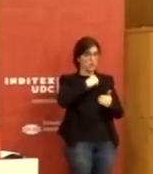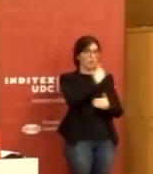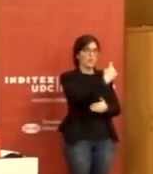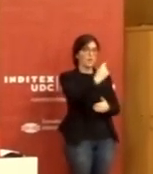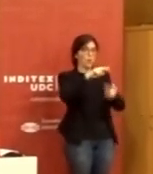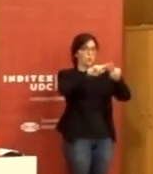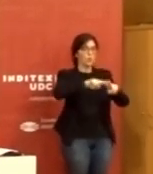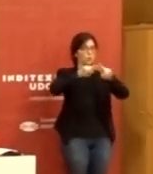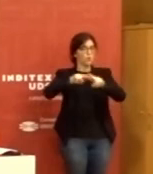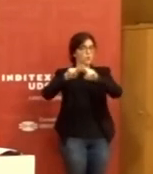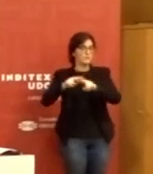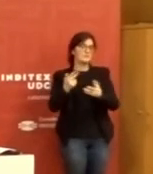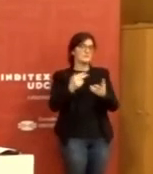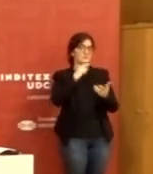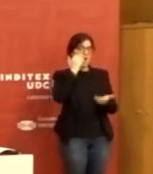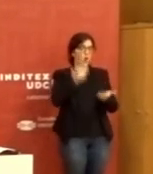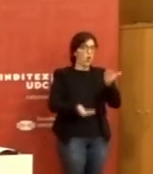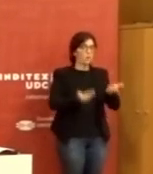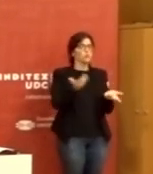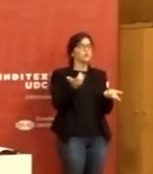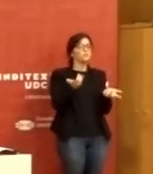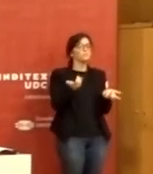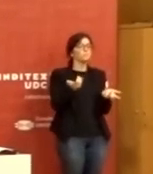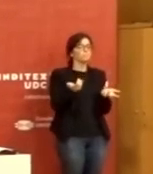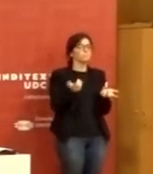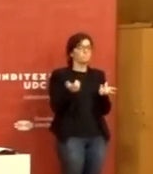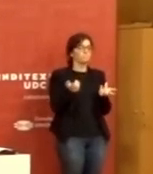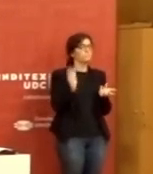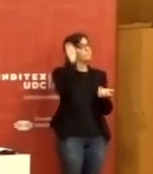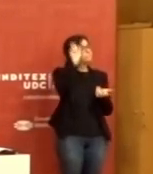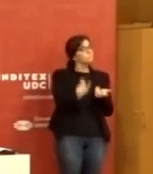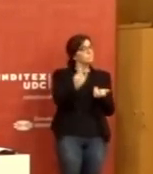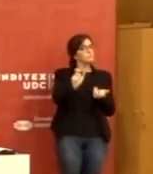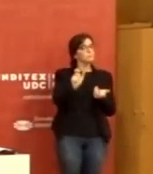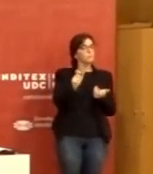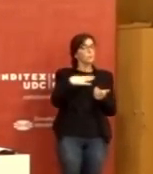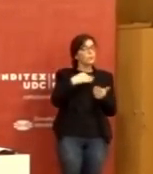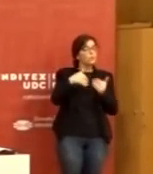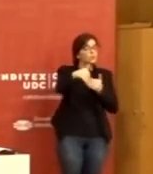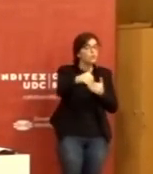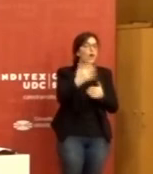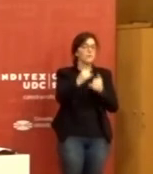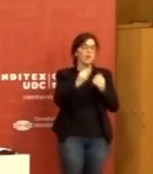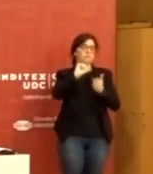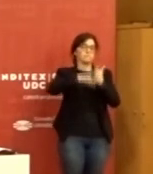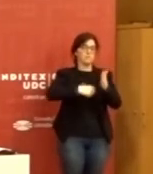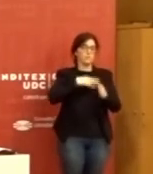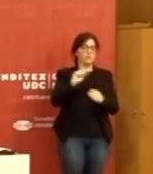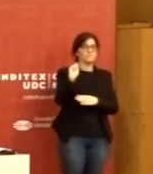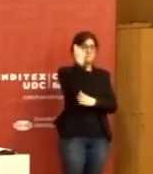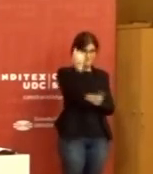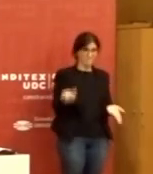de alguna manera valorar que es una persona que podría ser empleable en el futuro con la formación adecuada,